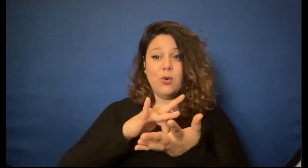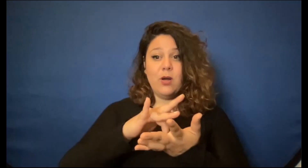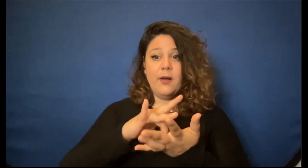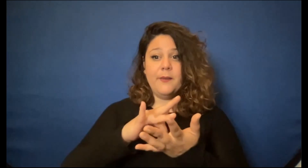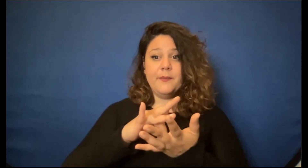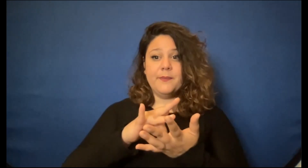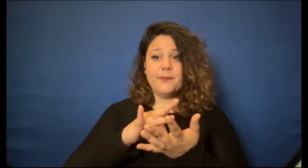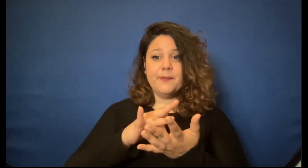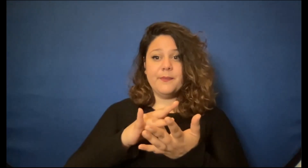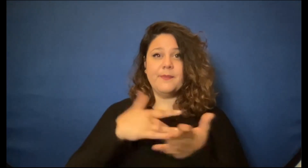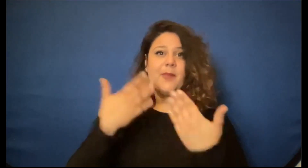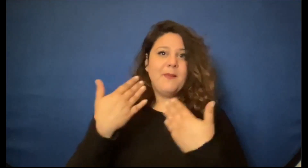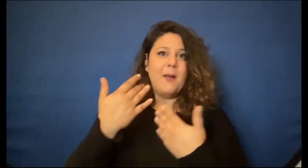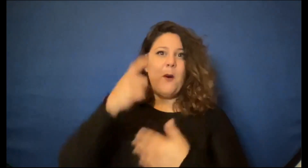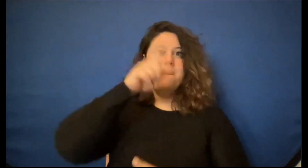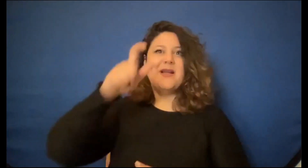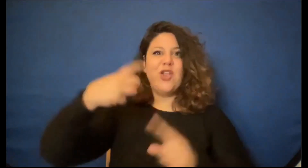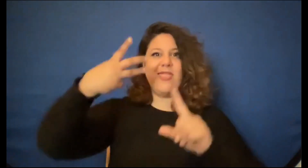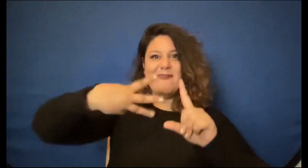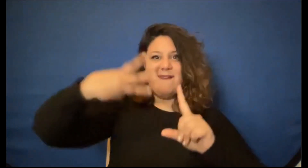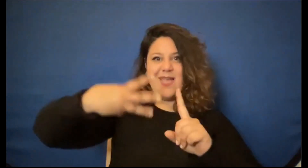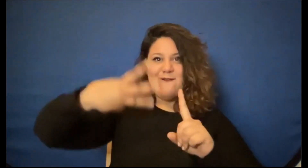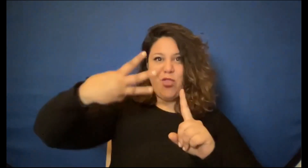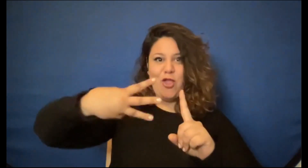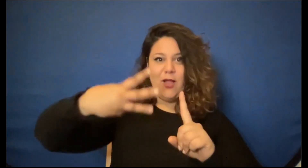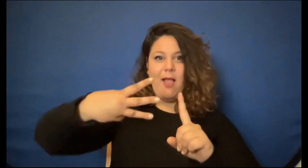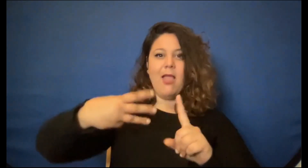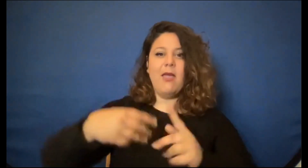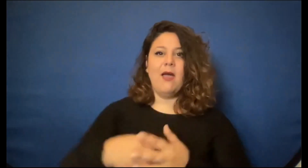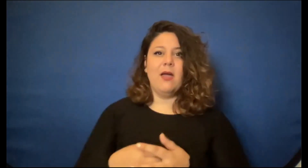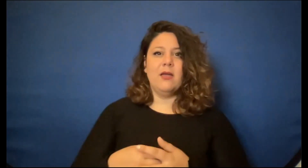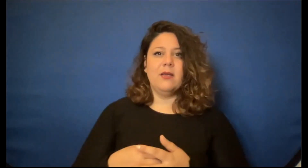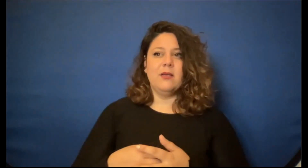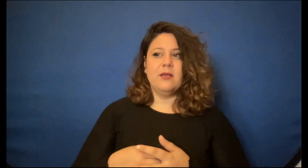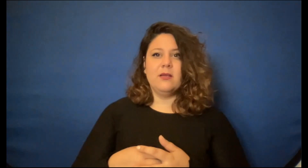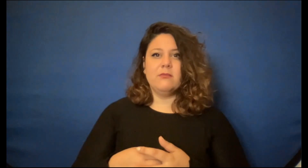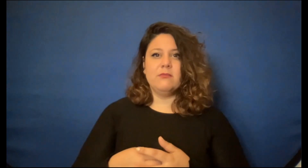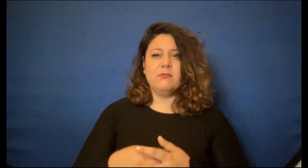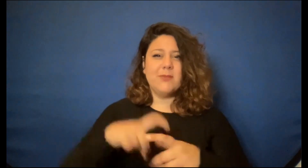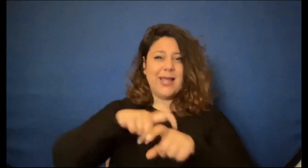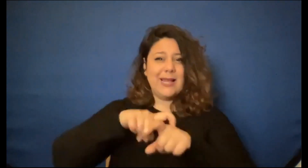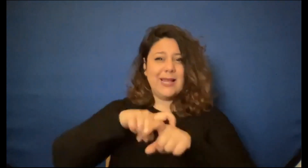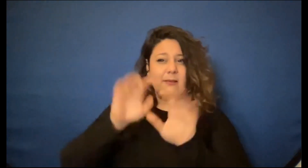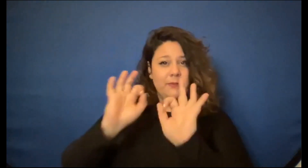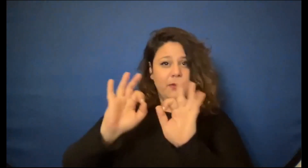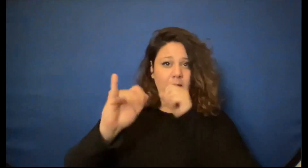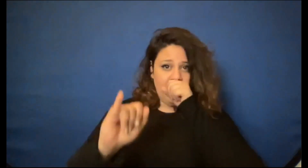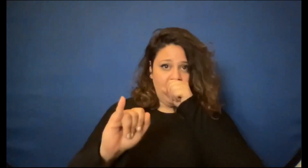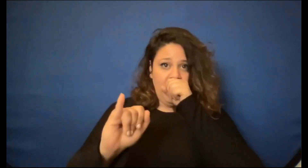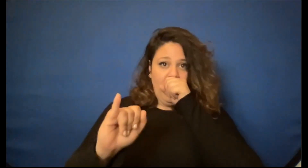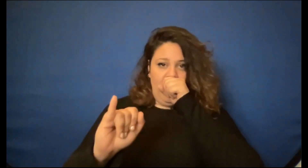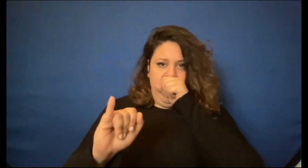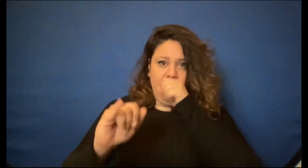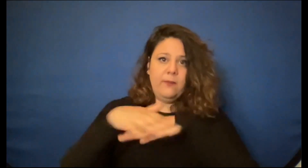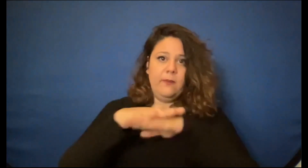¿verdad? Con diversidad funcional, tienen unas características particulares. Claro,